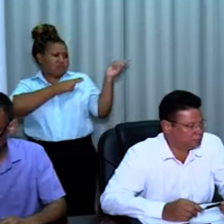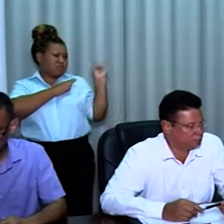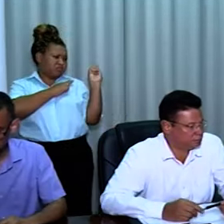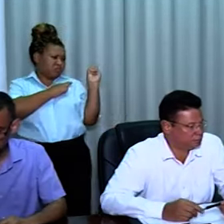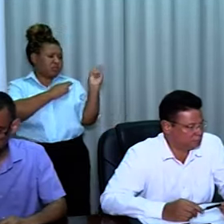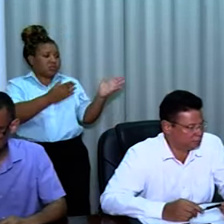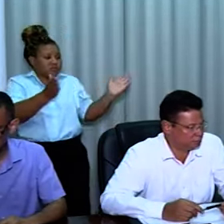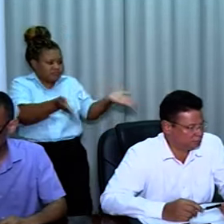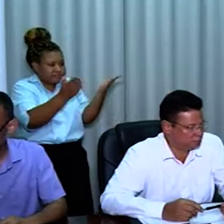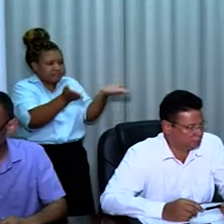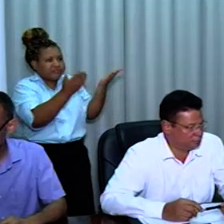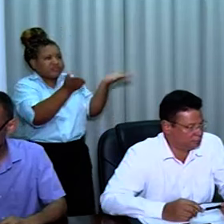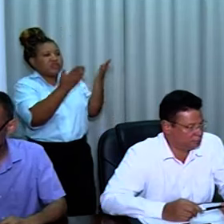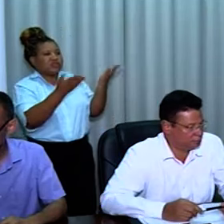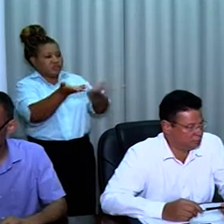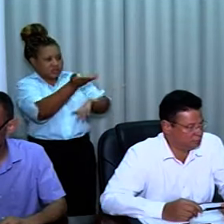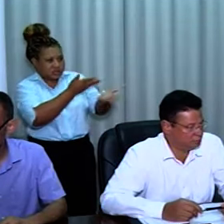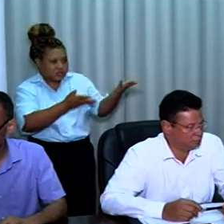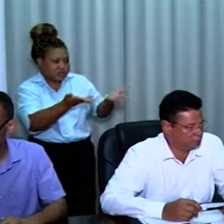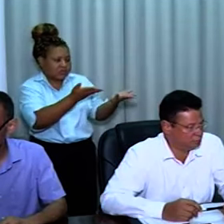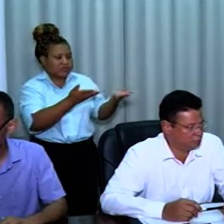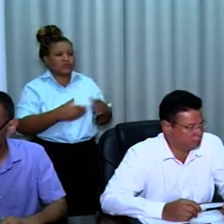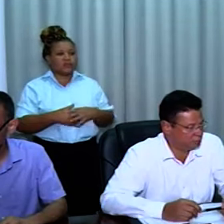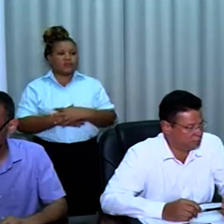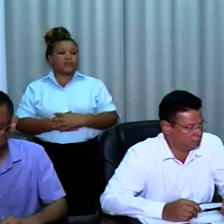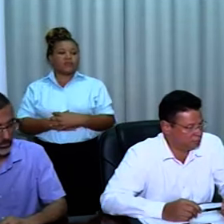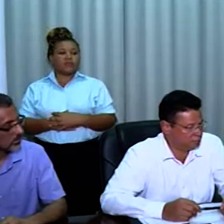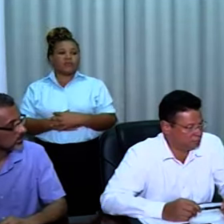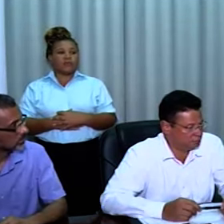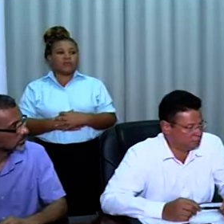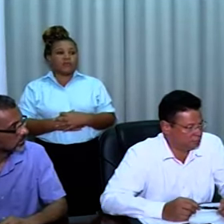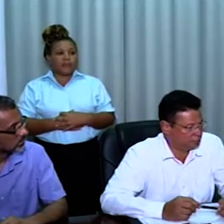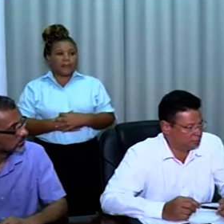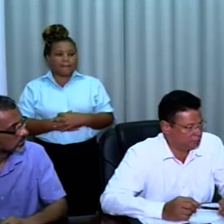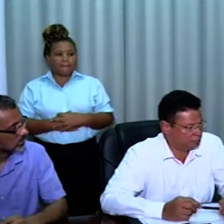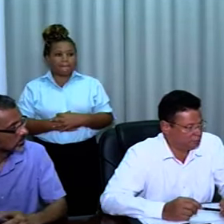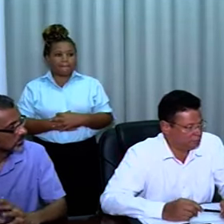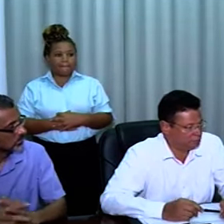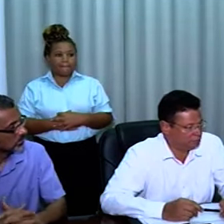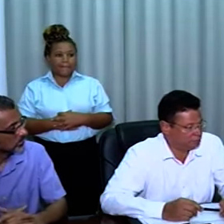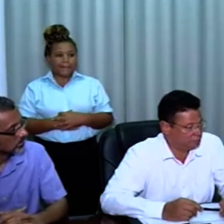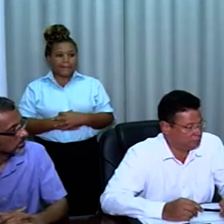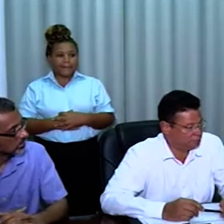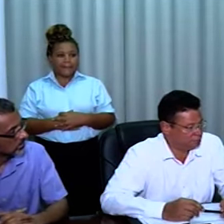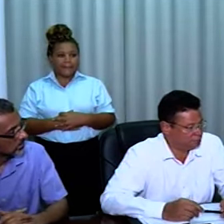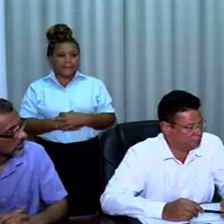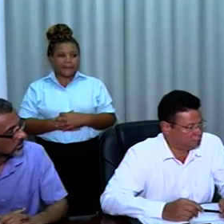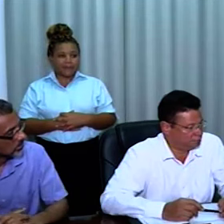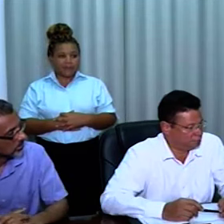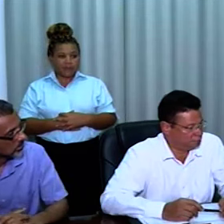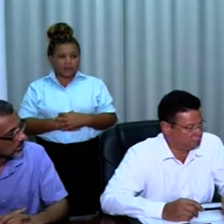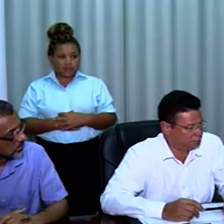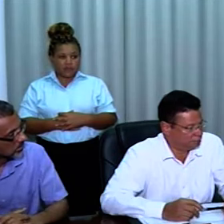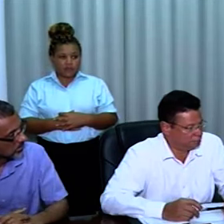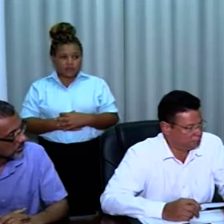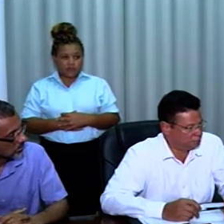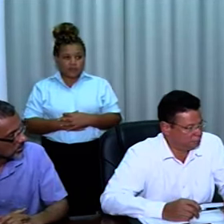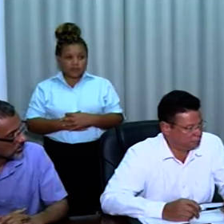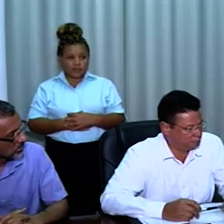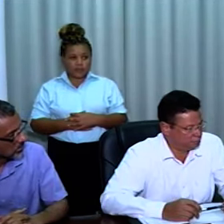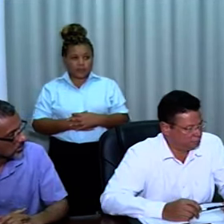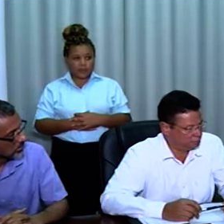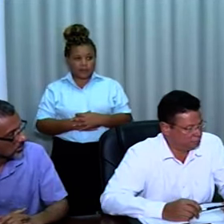responsables pour mobiliser ressources gouvernement. Tout bonne ressources non health. Et il y a une situation qui était pour besoin quantité de ressources par exemple et aussi nous pour faire un